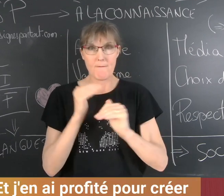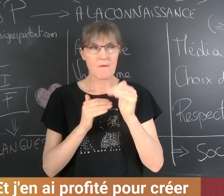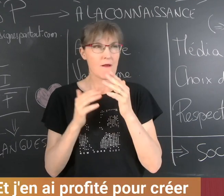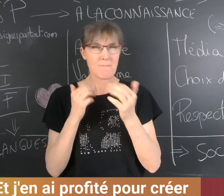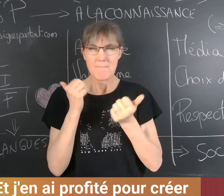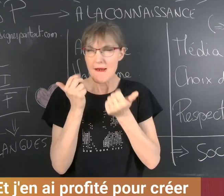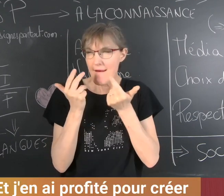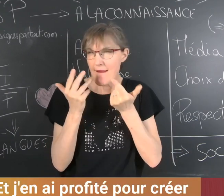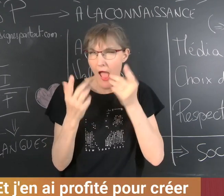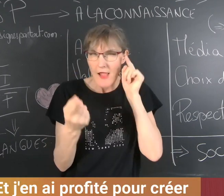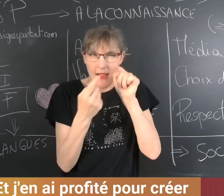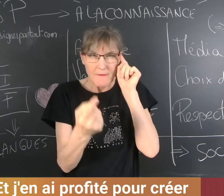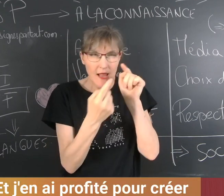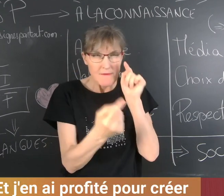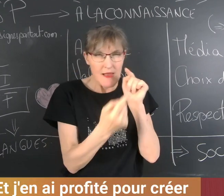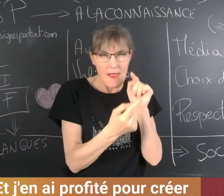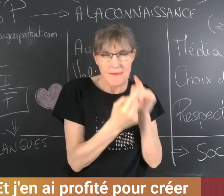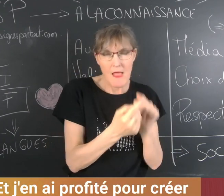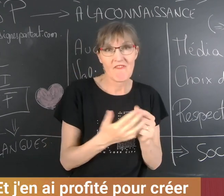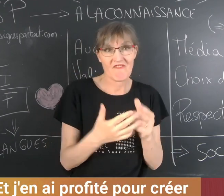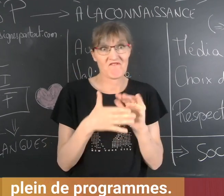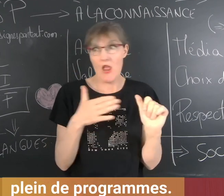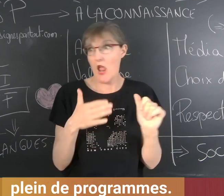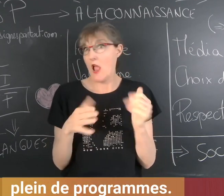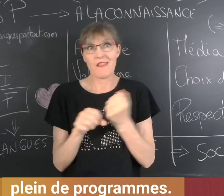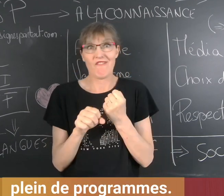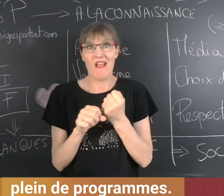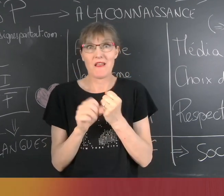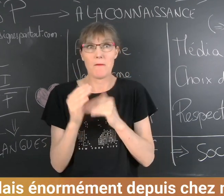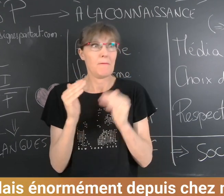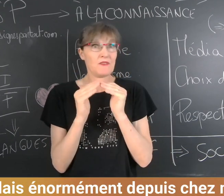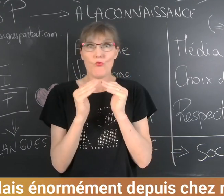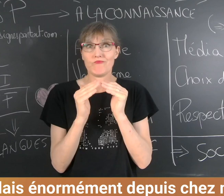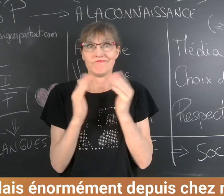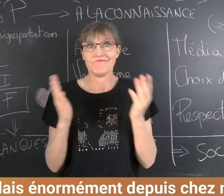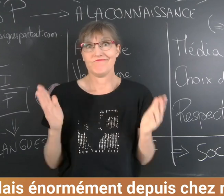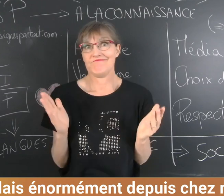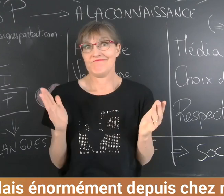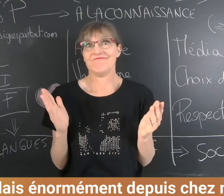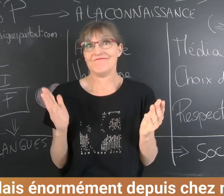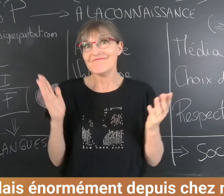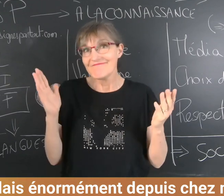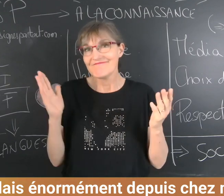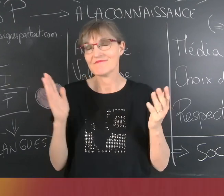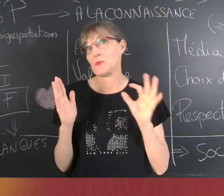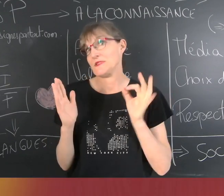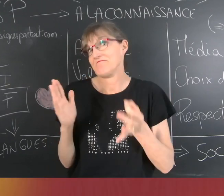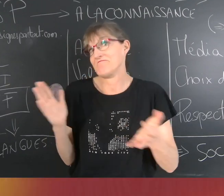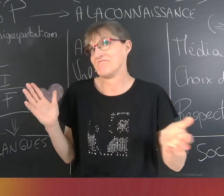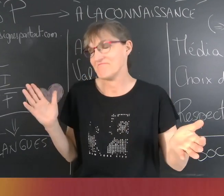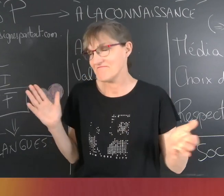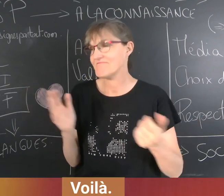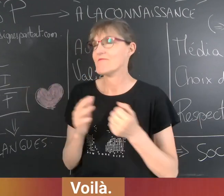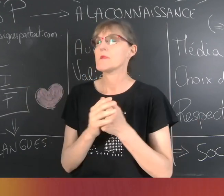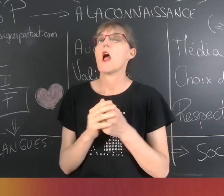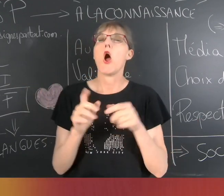Et moi, j'en ai profité finalement pour créer plein de programmes. J'ai travaillé énormément depuis chez moi. Voilà.